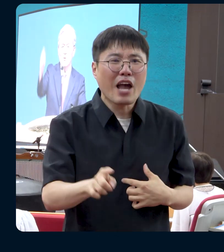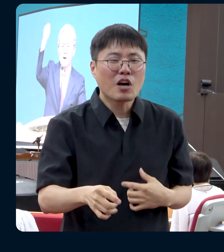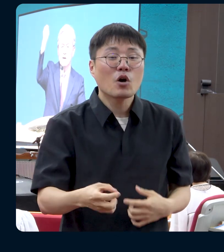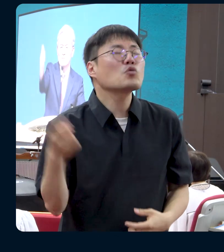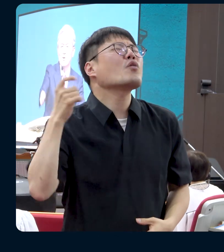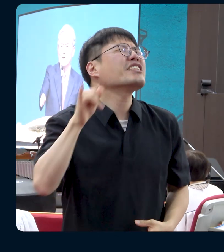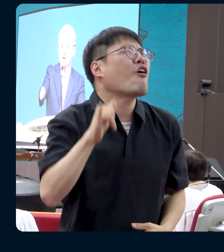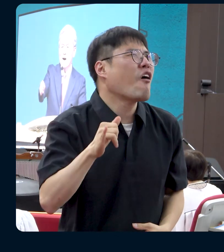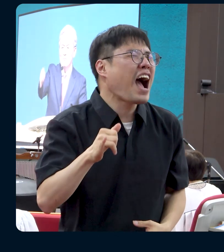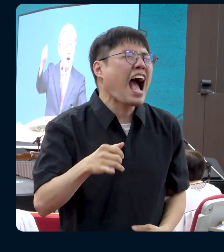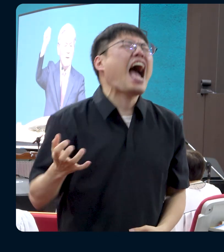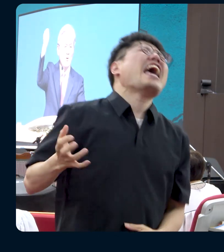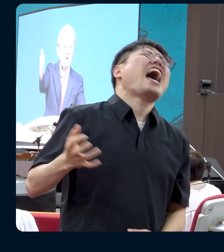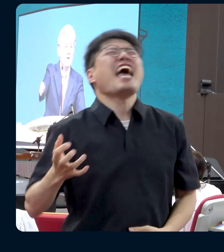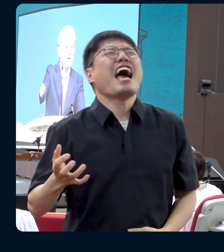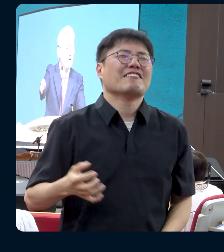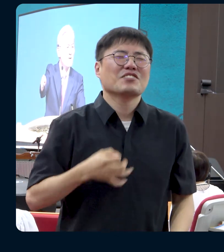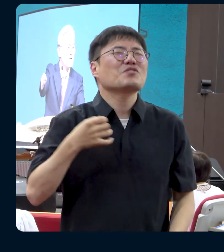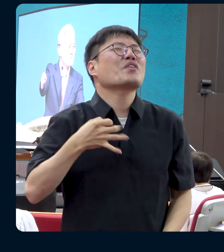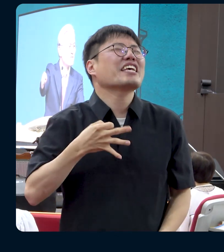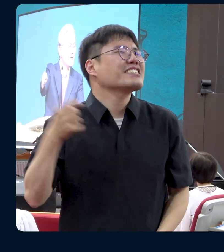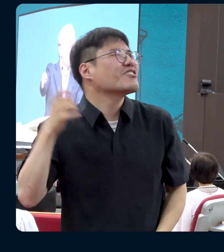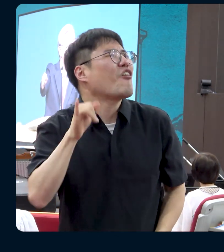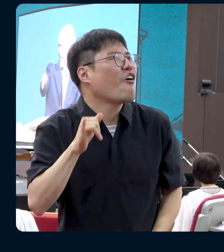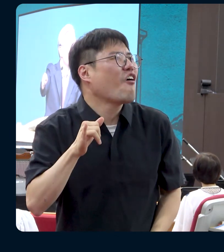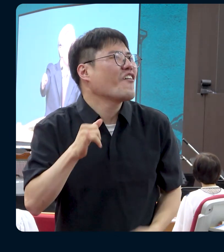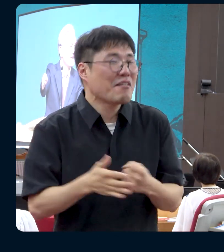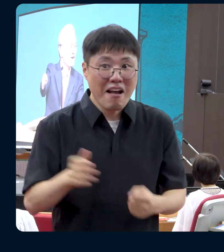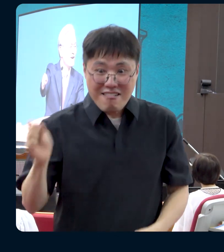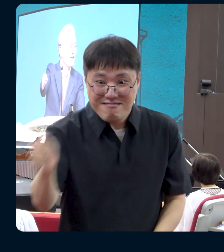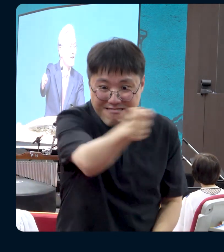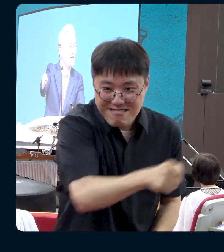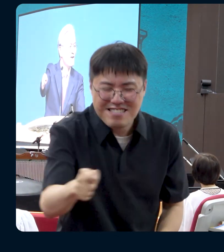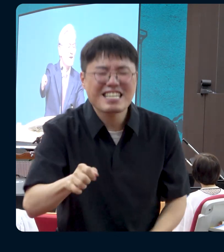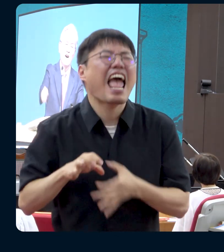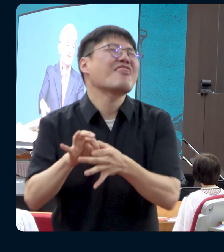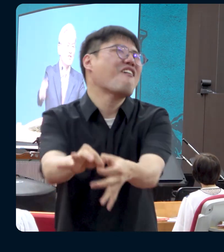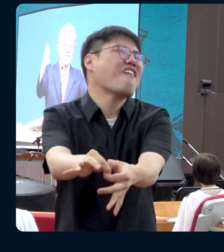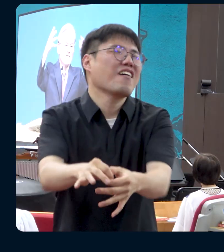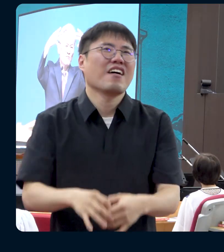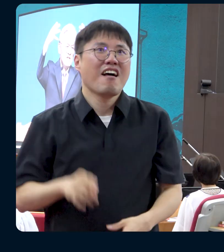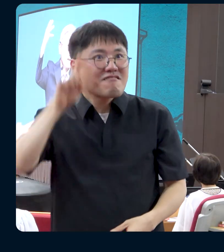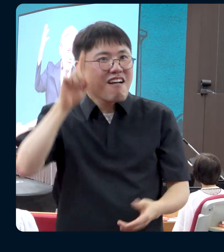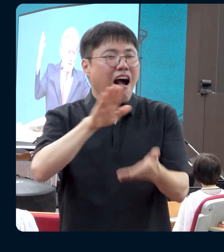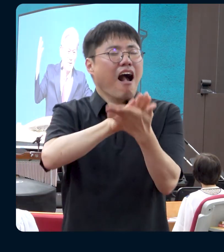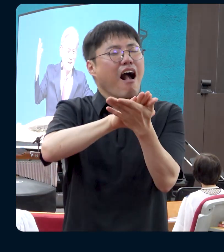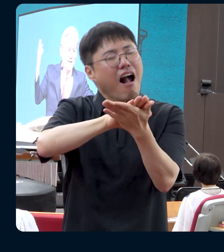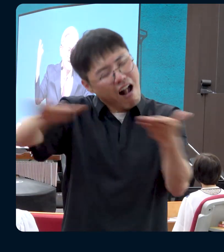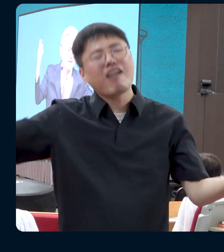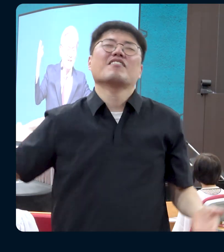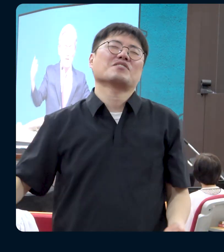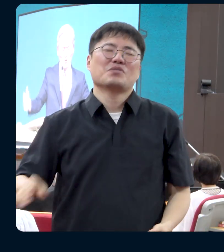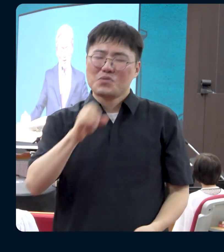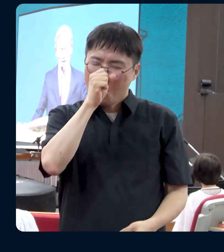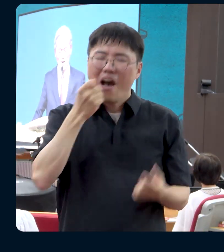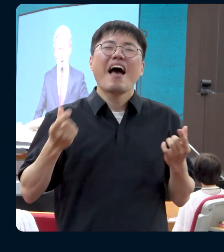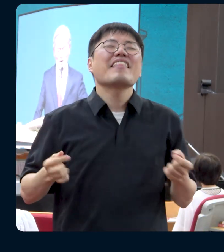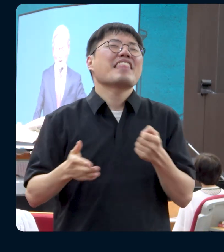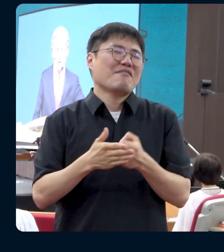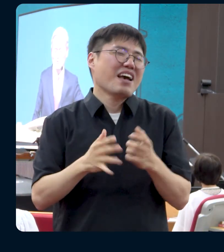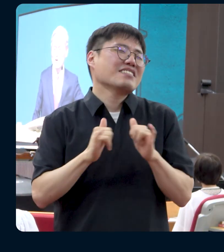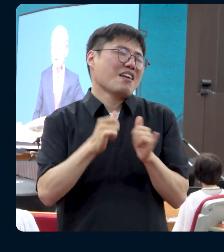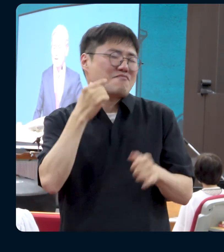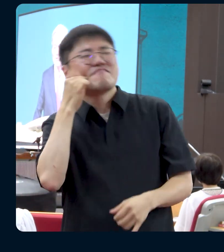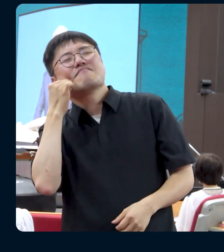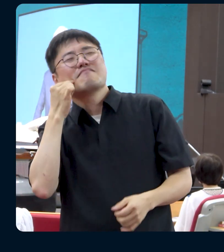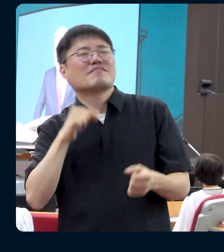효과음 되잖아요. 아야, 아파, 야, 스트레스가 다 풀린다고 말이죠.